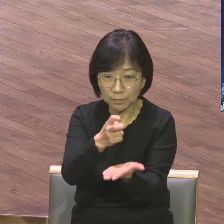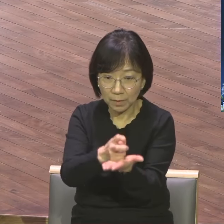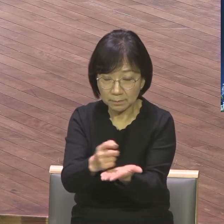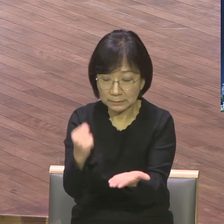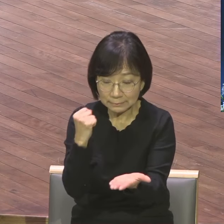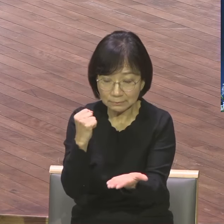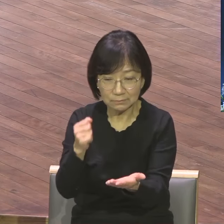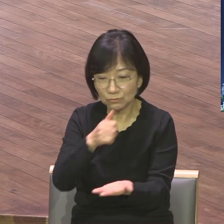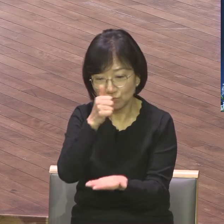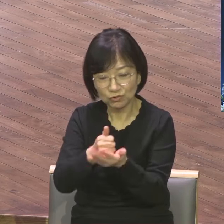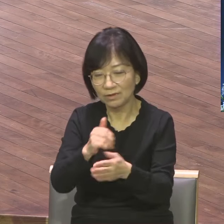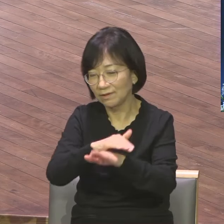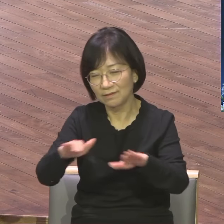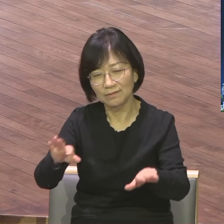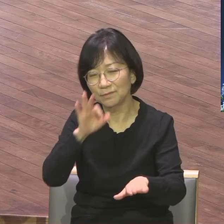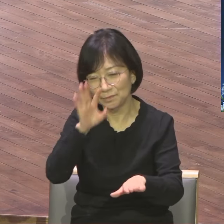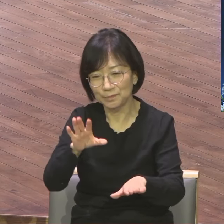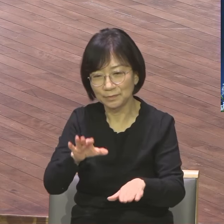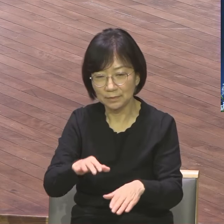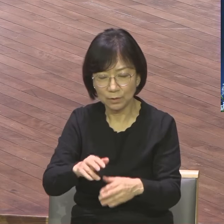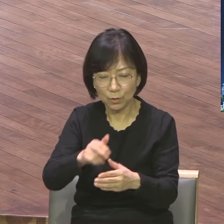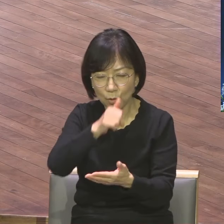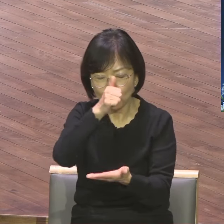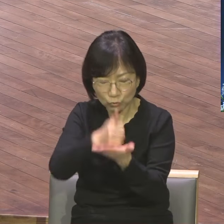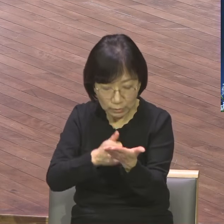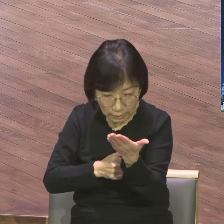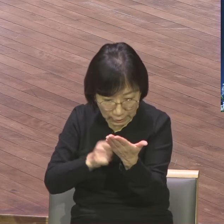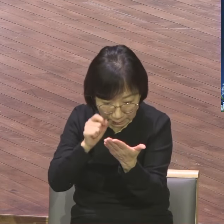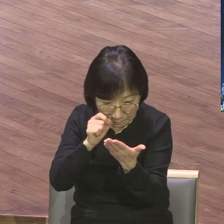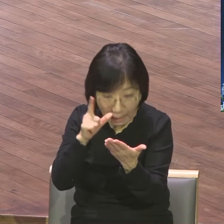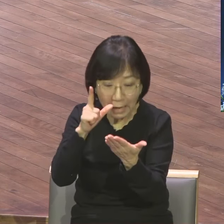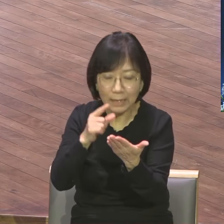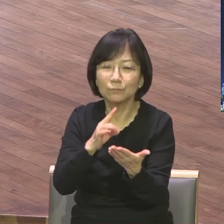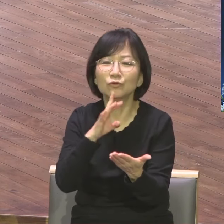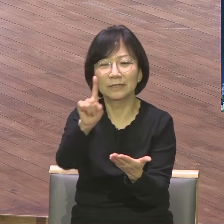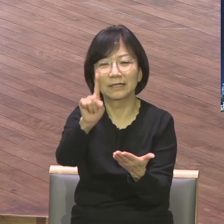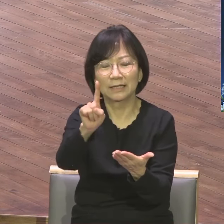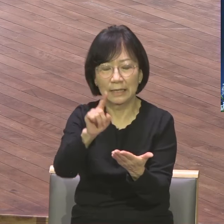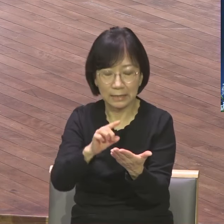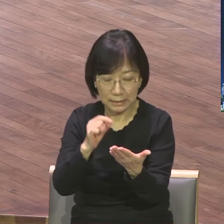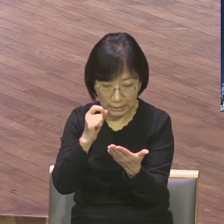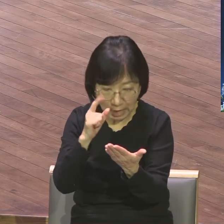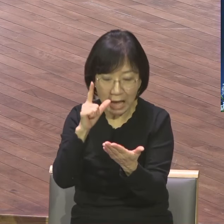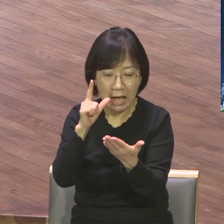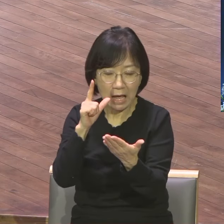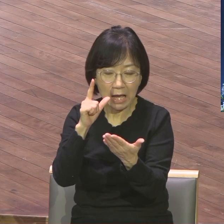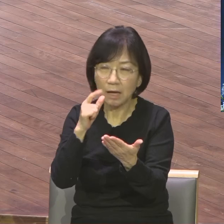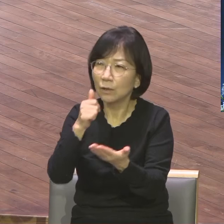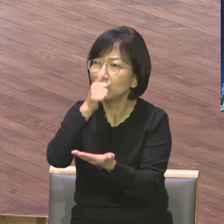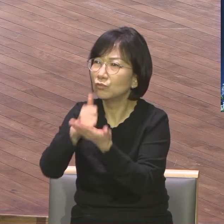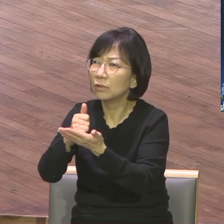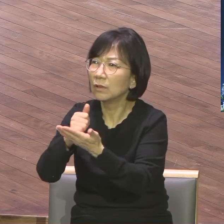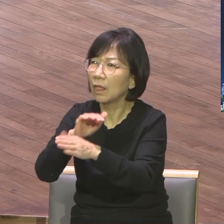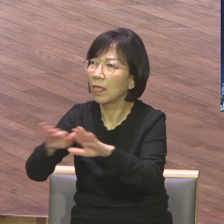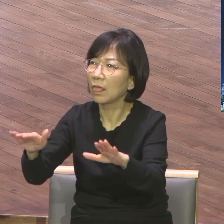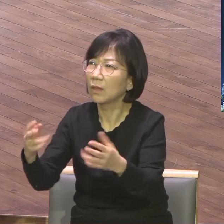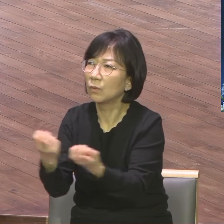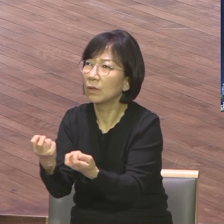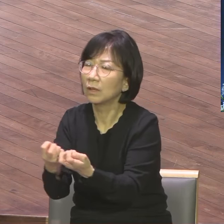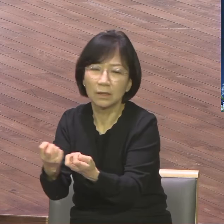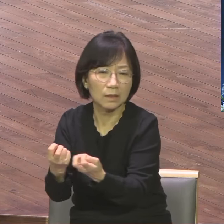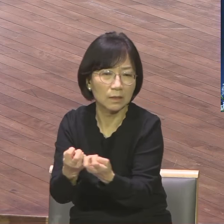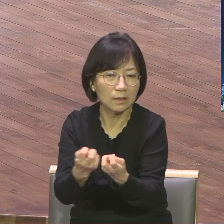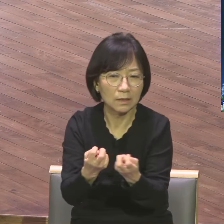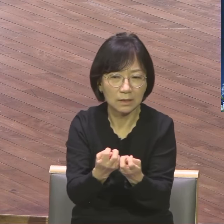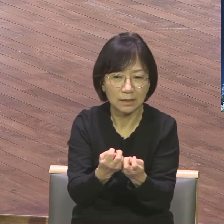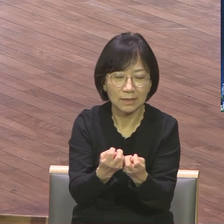해결할 수 있는 길은 없어요. 그래서 하나님은 죄를 사함받을 수 있는 유일한 장소를